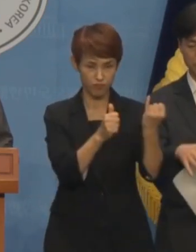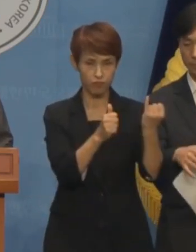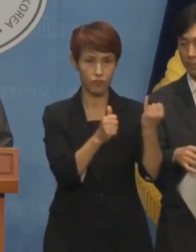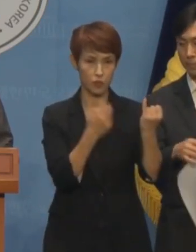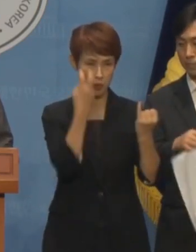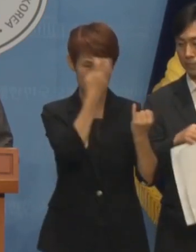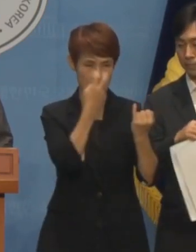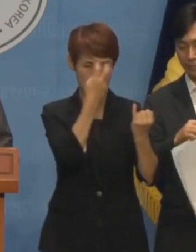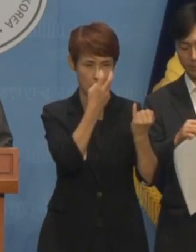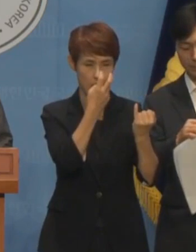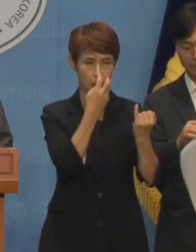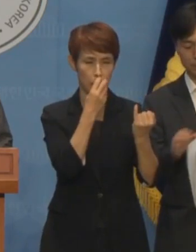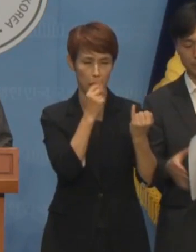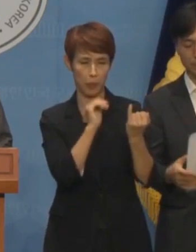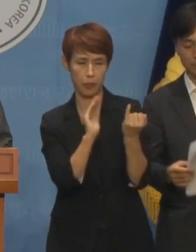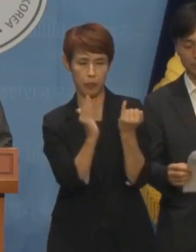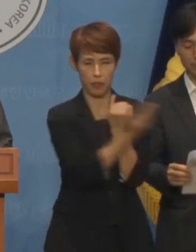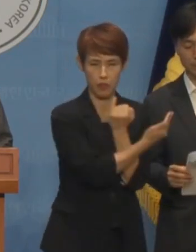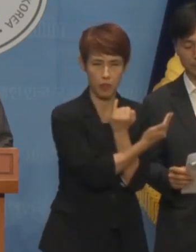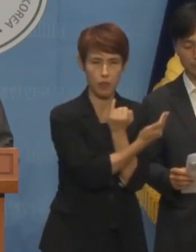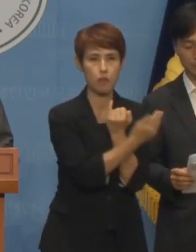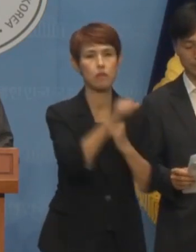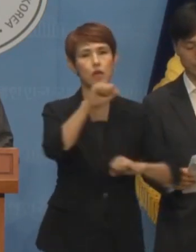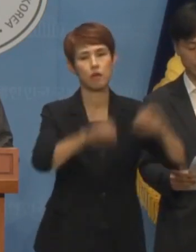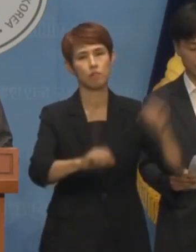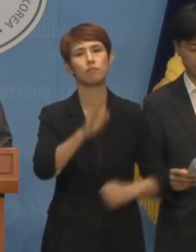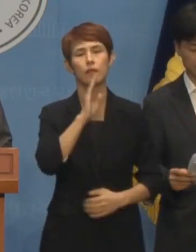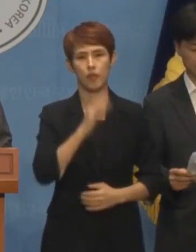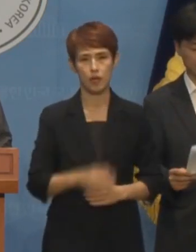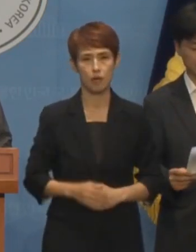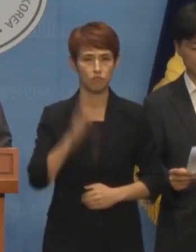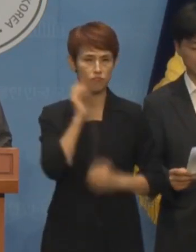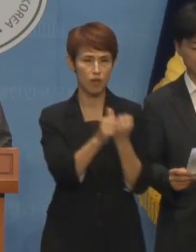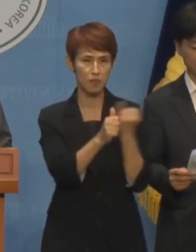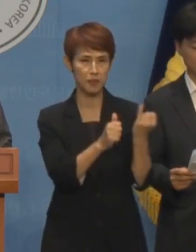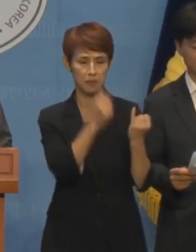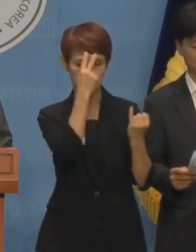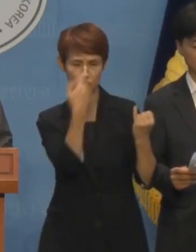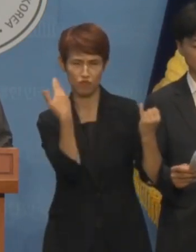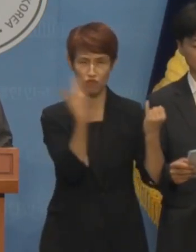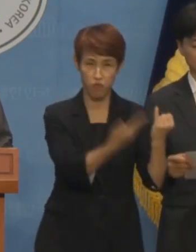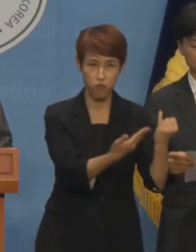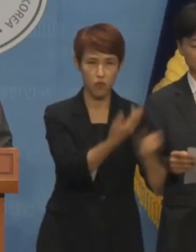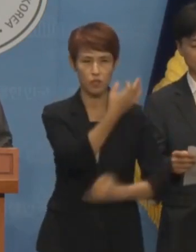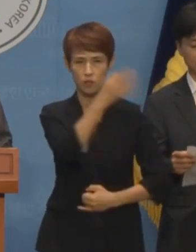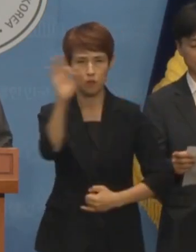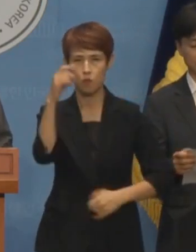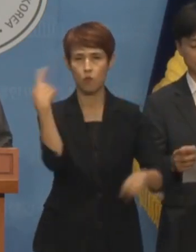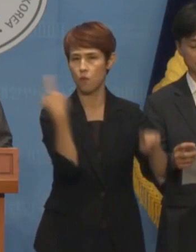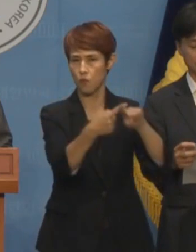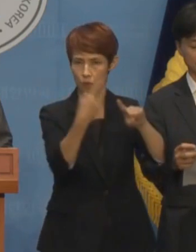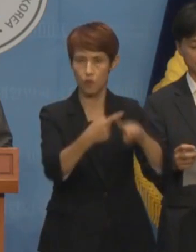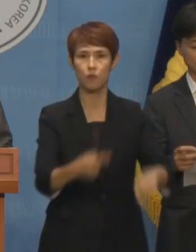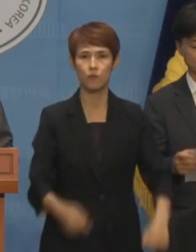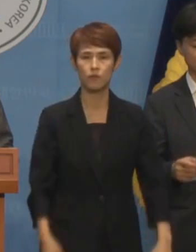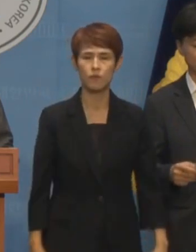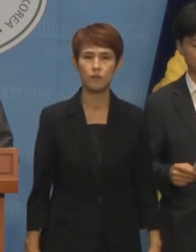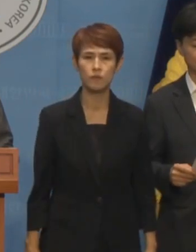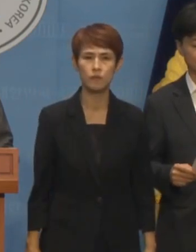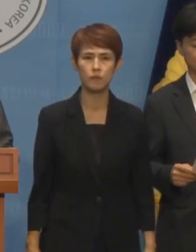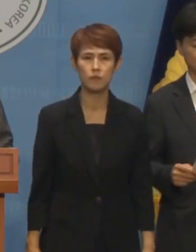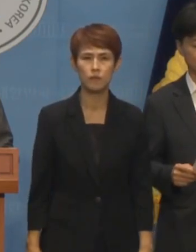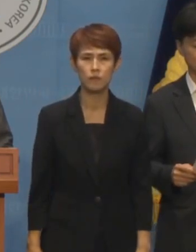조사의 진실을 의도적으로 은폐하는 행위이자 김건희 여사 봐주기를 시인하는 자백으로 규정할